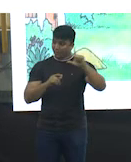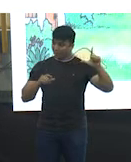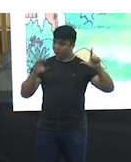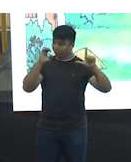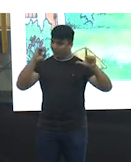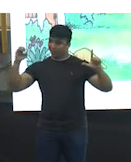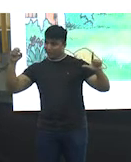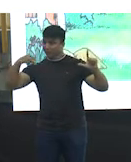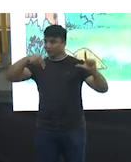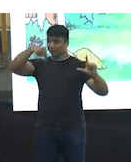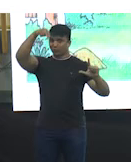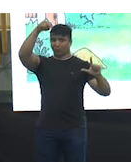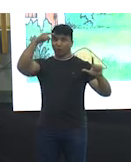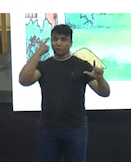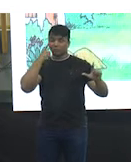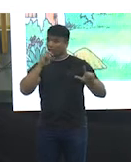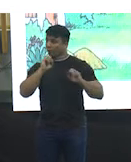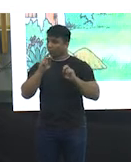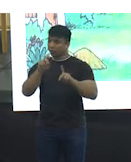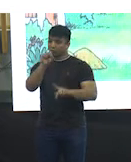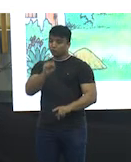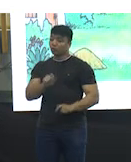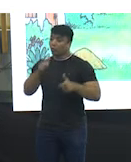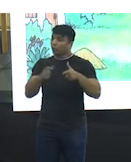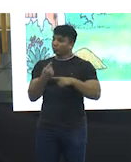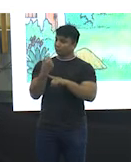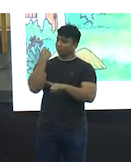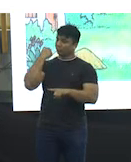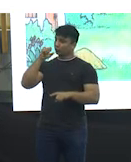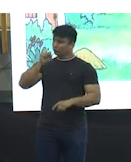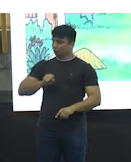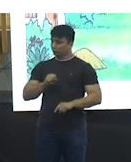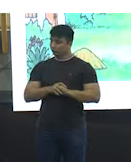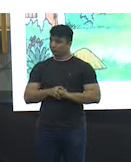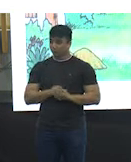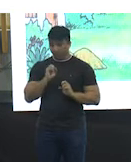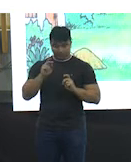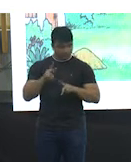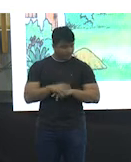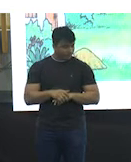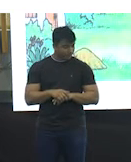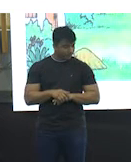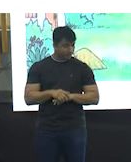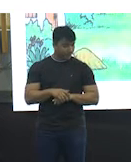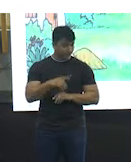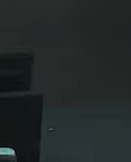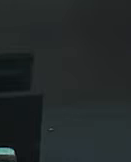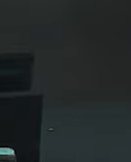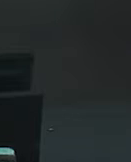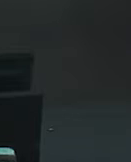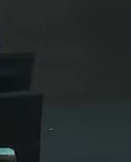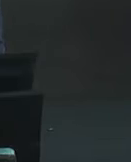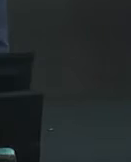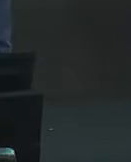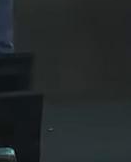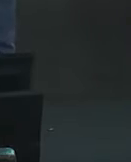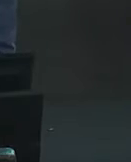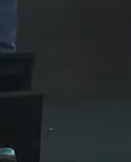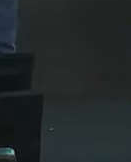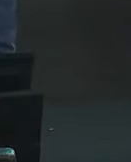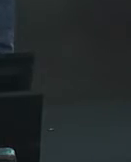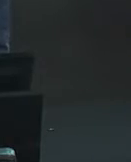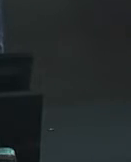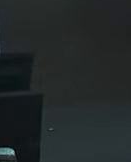as tuas costas, e o oeste ou o poente. Lembra também que esses pontos cardeais recebem